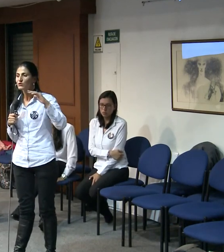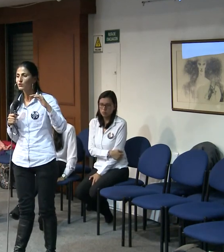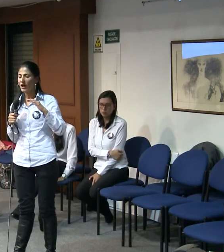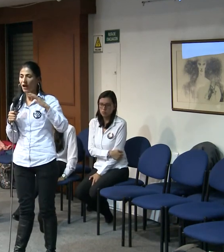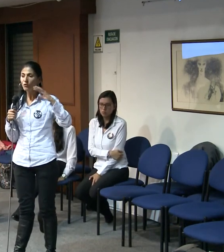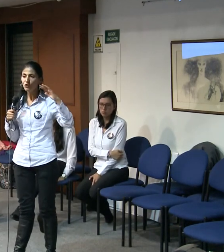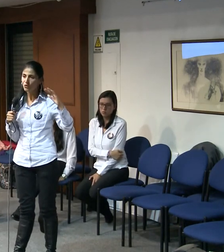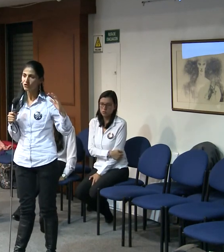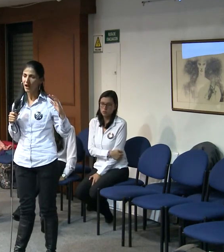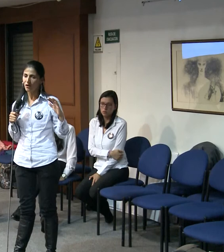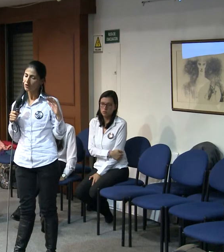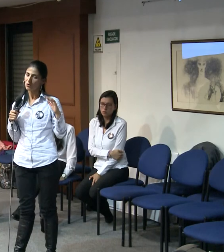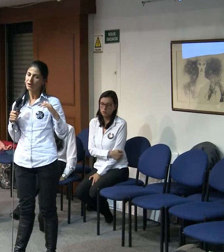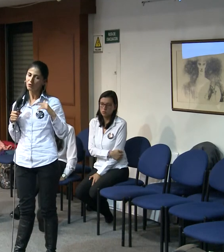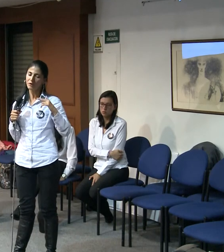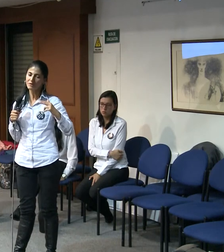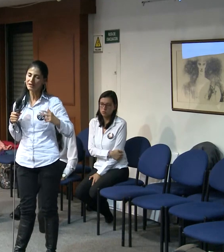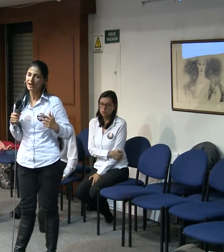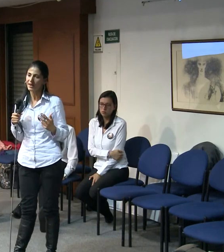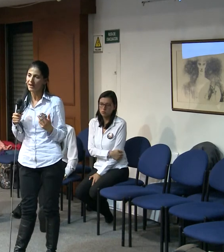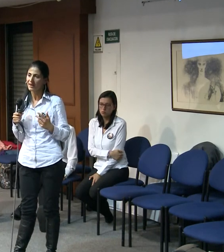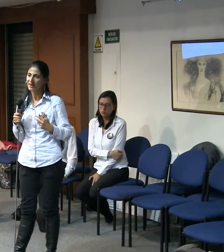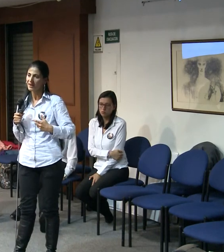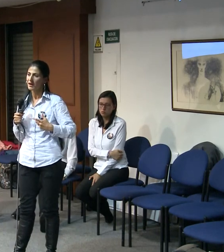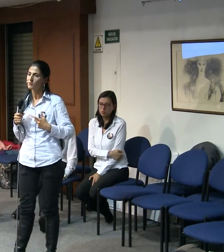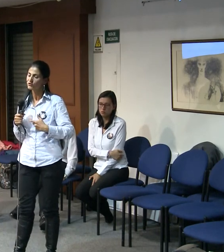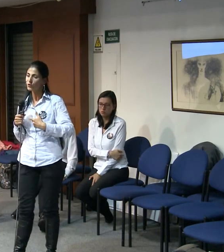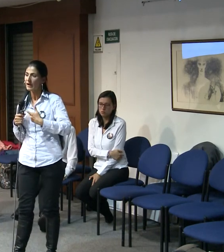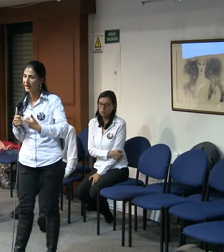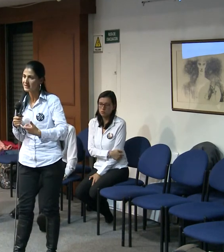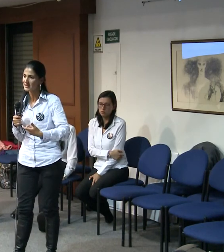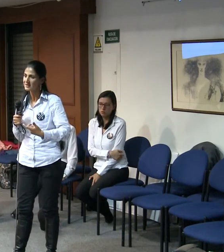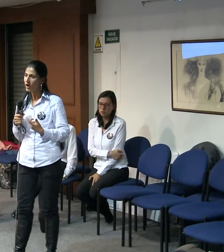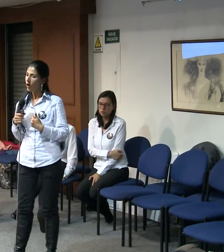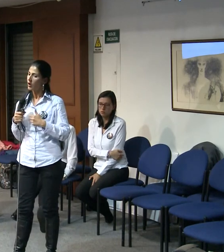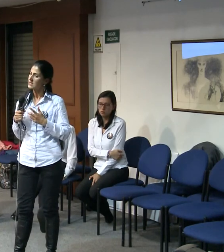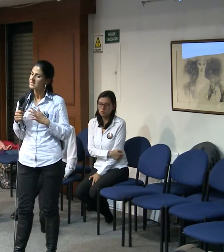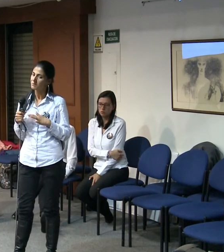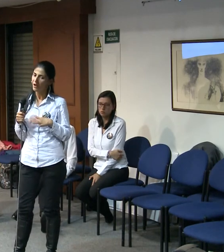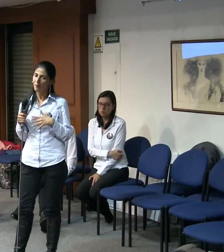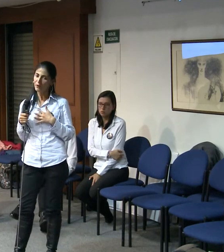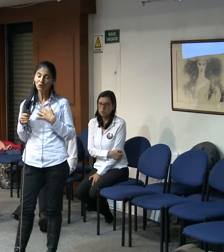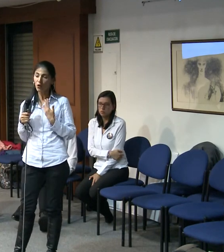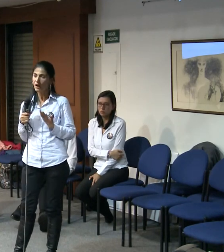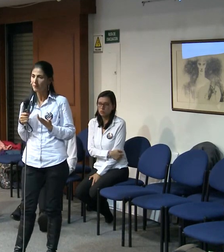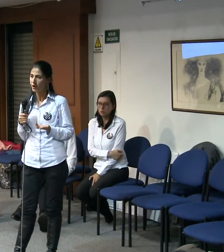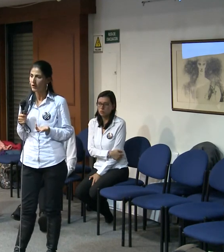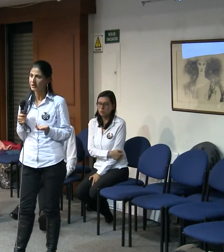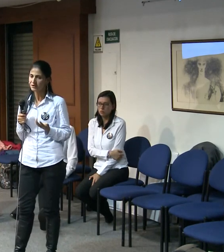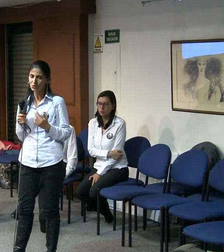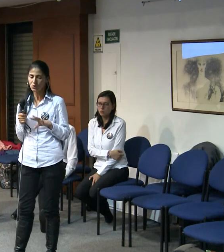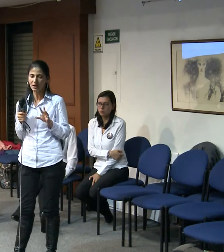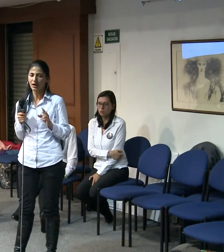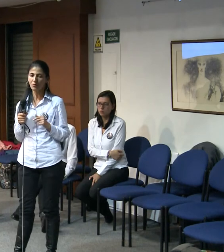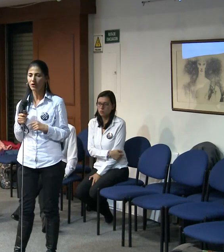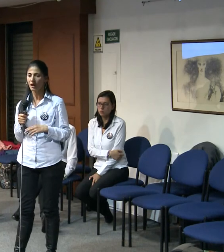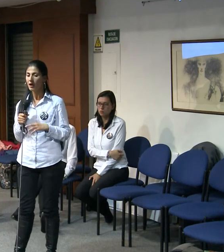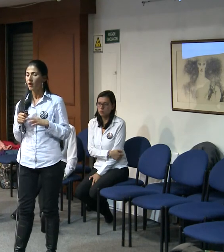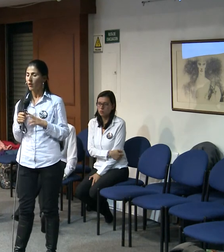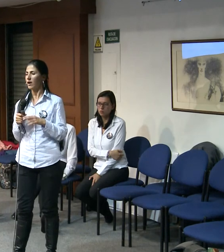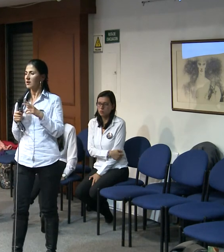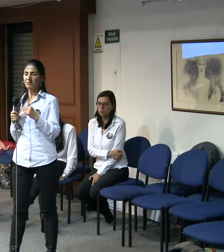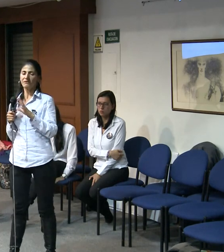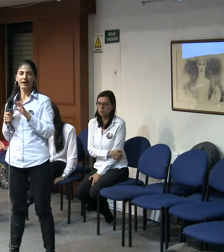muy estructurado, muy montado, y como que no permitía que diéramos sugerencias o las aceptaba, pero no de la mejor actitud, y era como